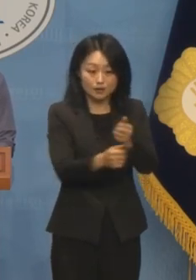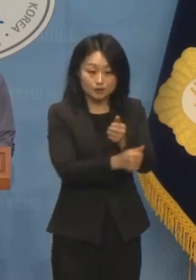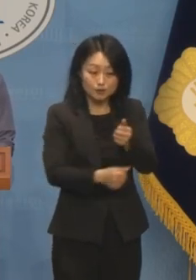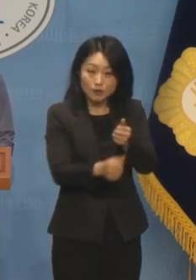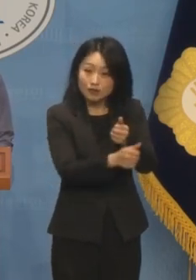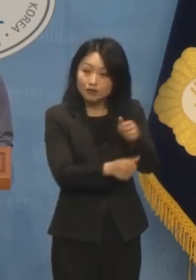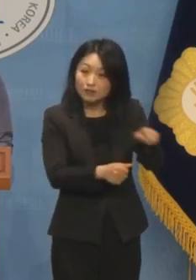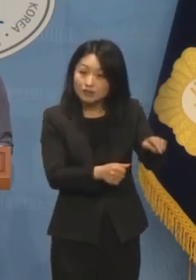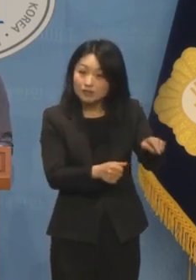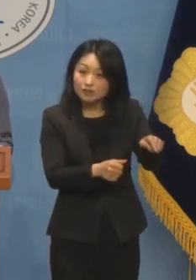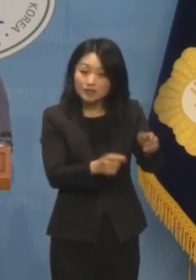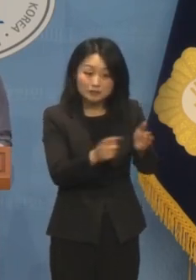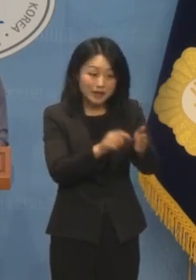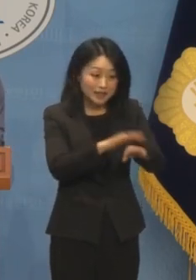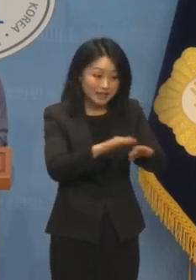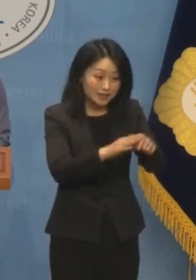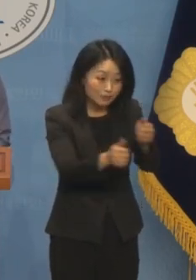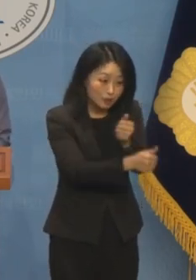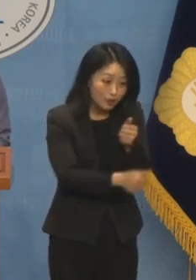비상대책위원회란 이름이 아깝습니다.